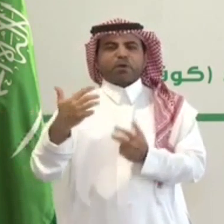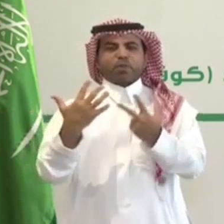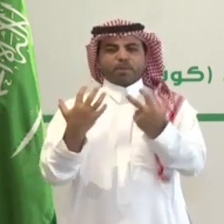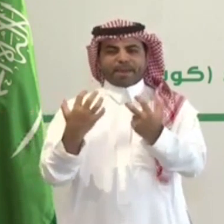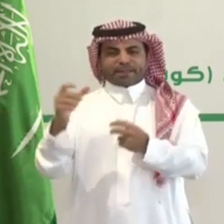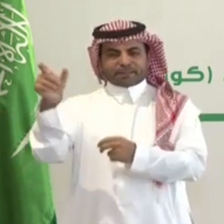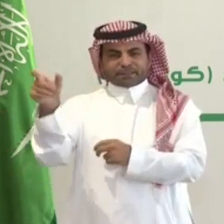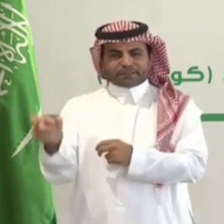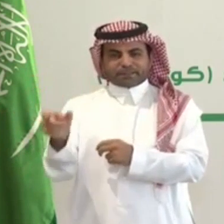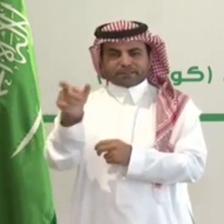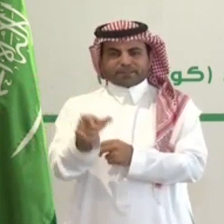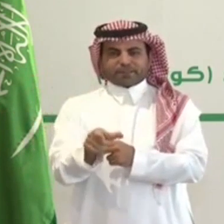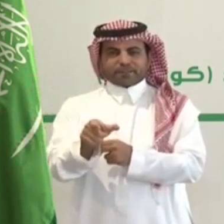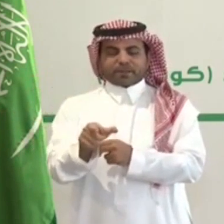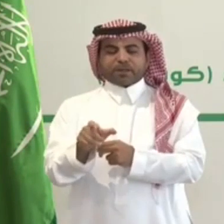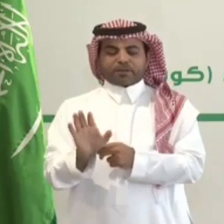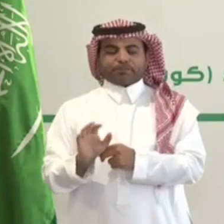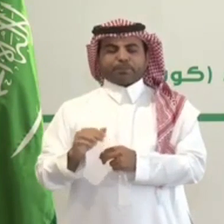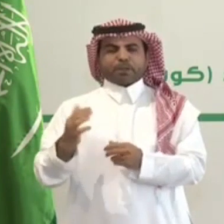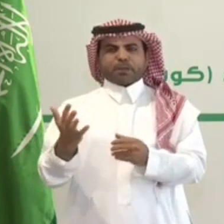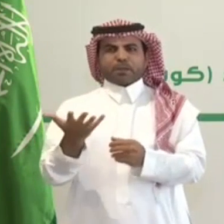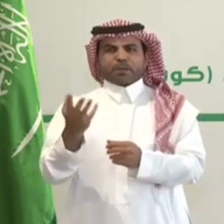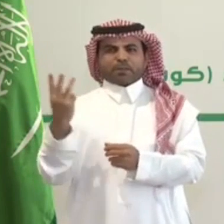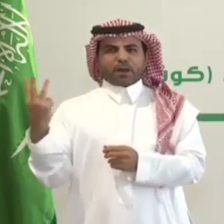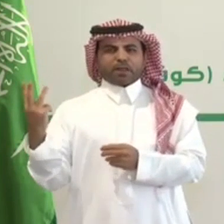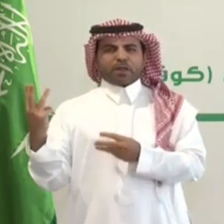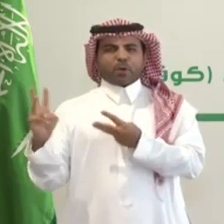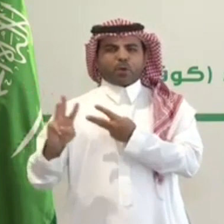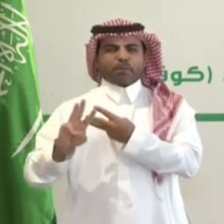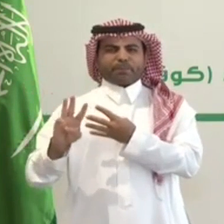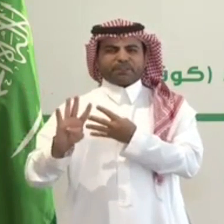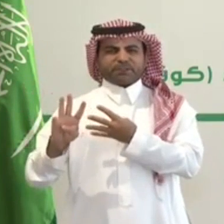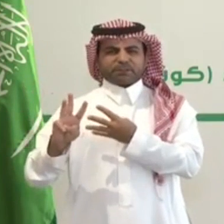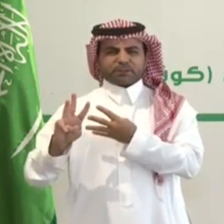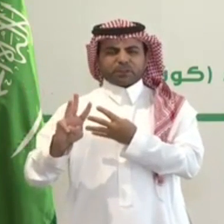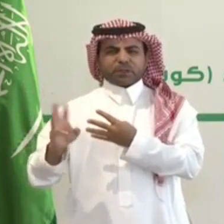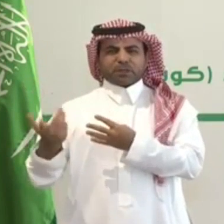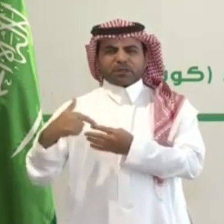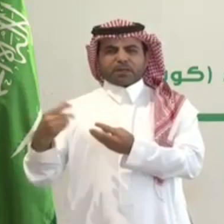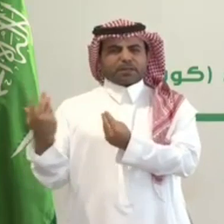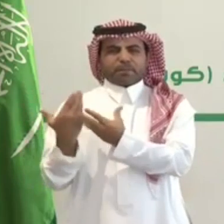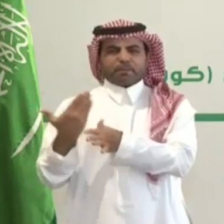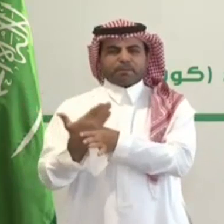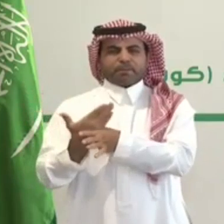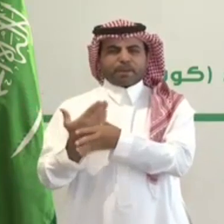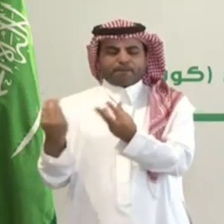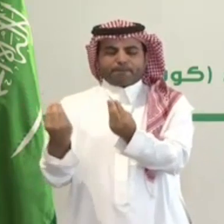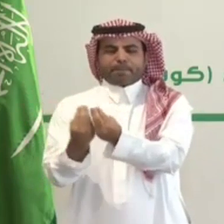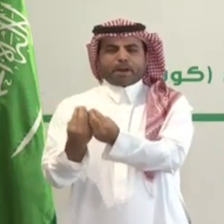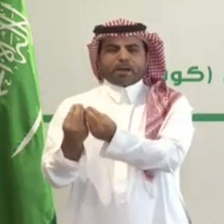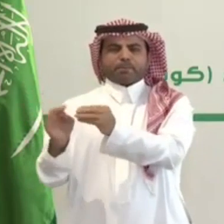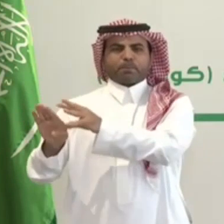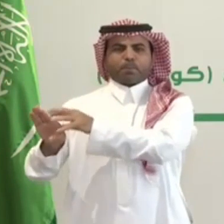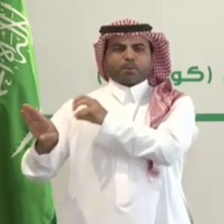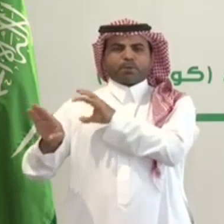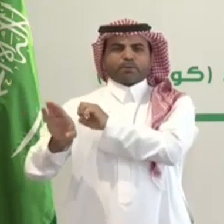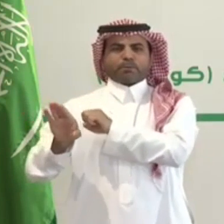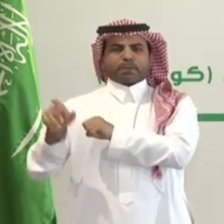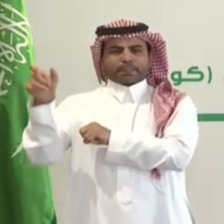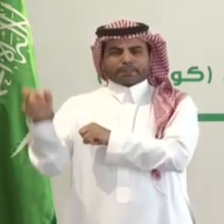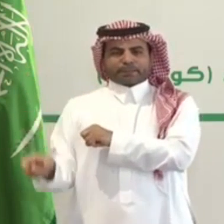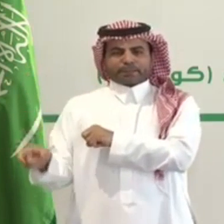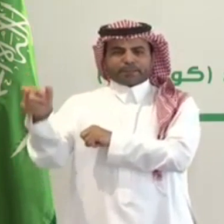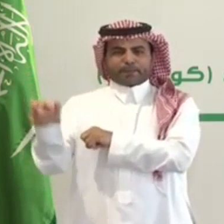حالة، كانت ما بين 43 حالة هي لحالات مخالطين لحالات إيجابية